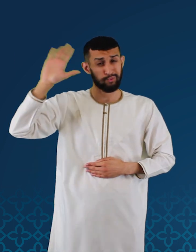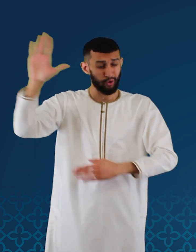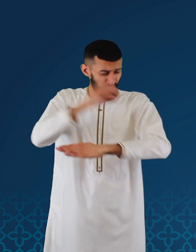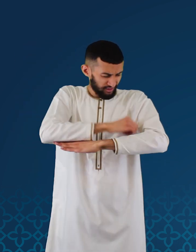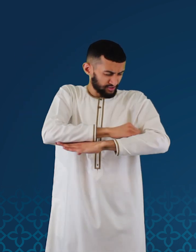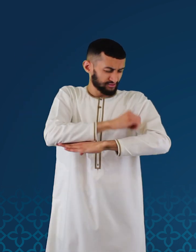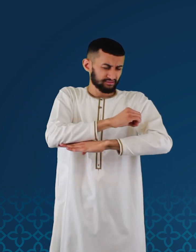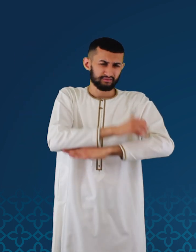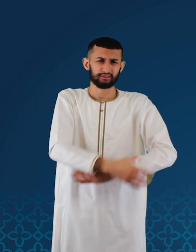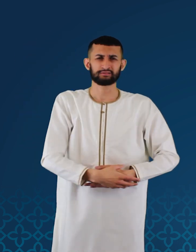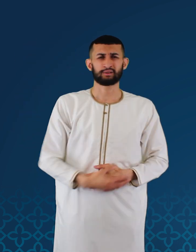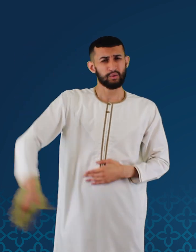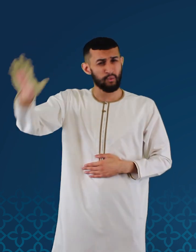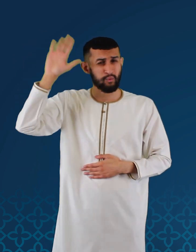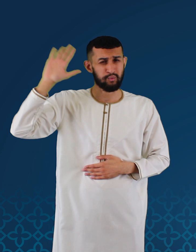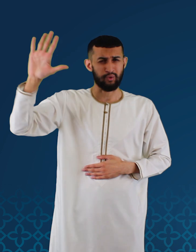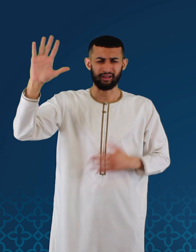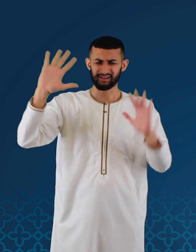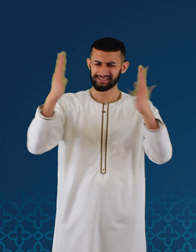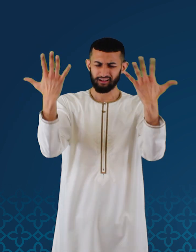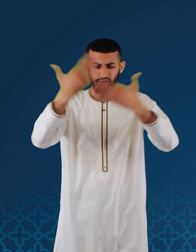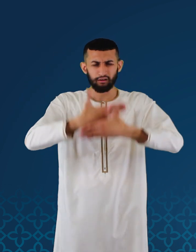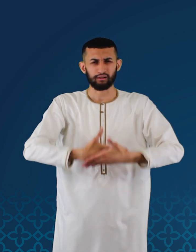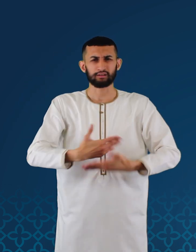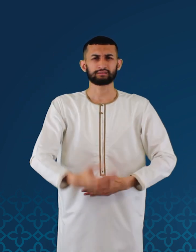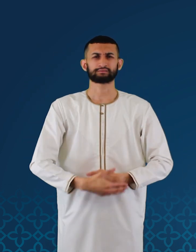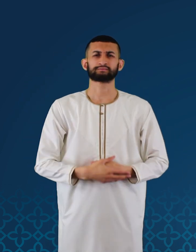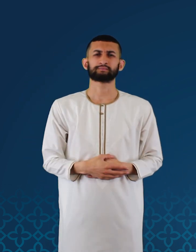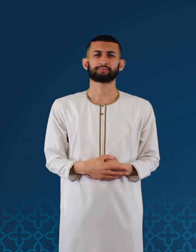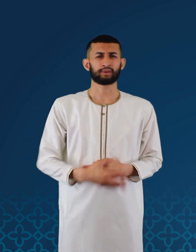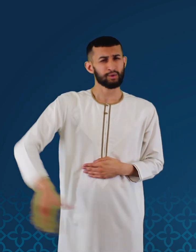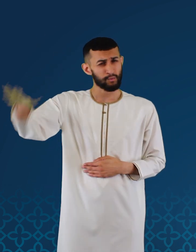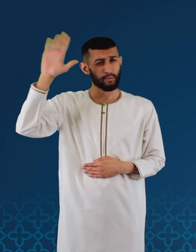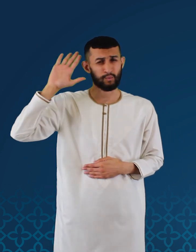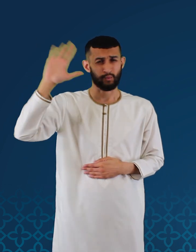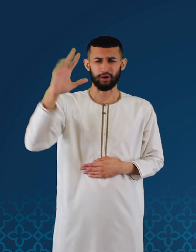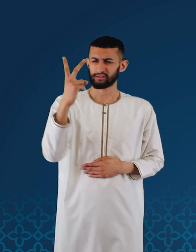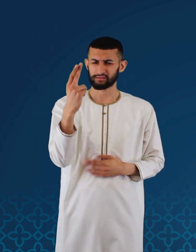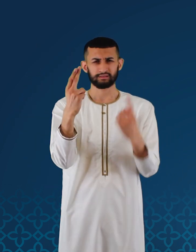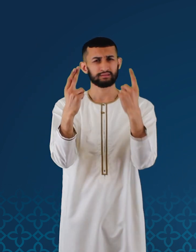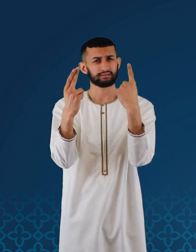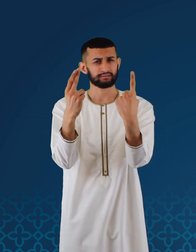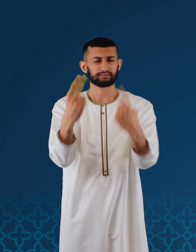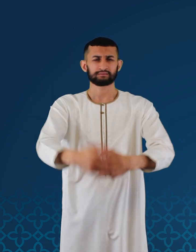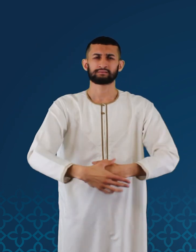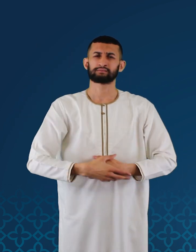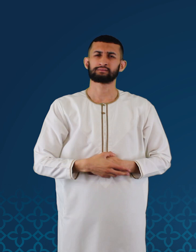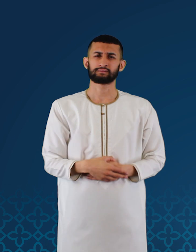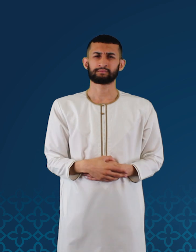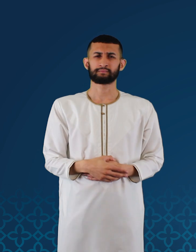والفجر وليال عشر والشفع والوتر